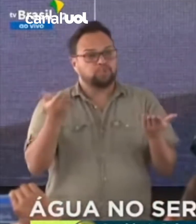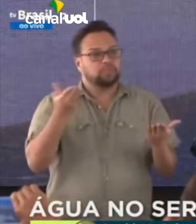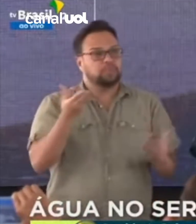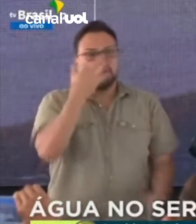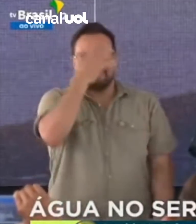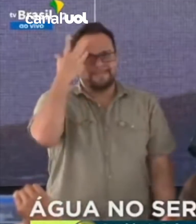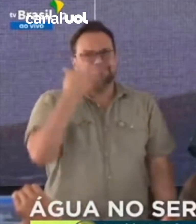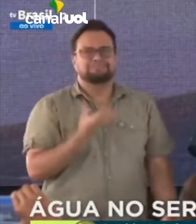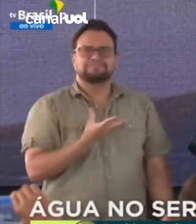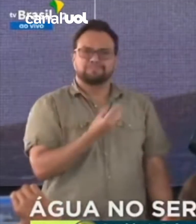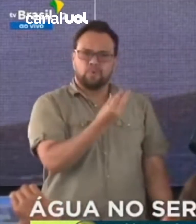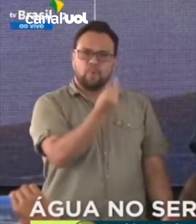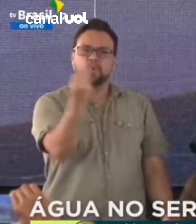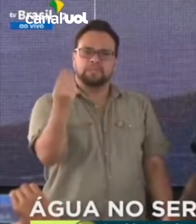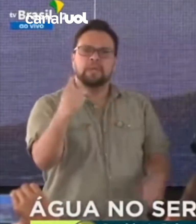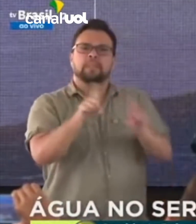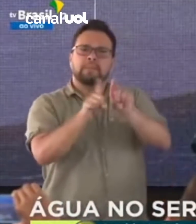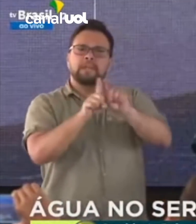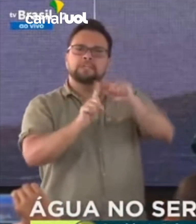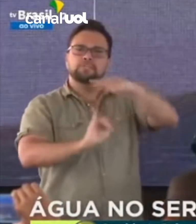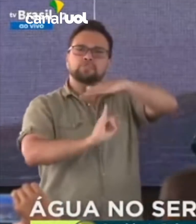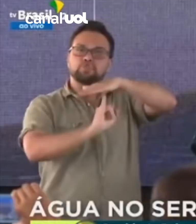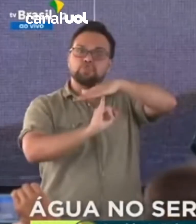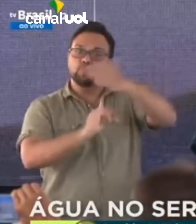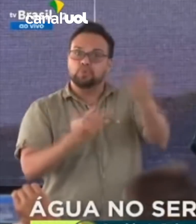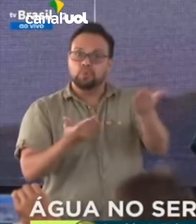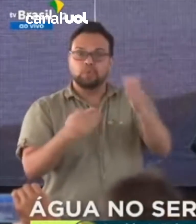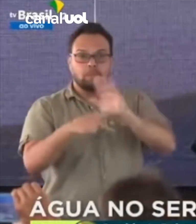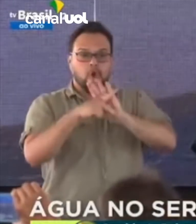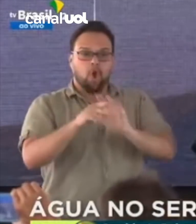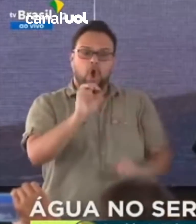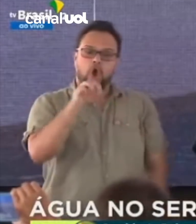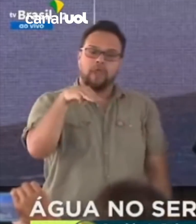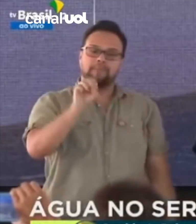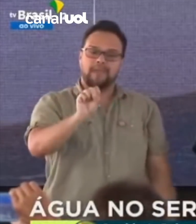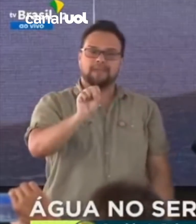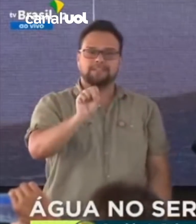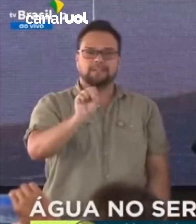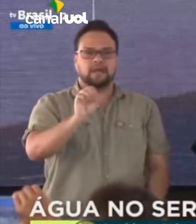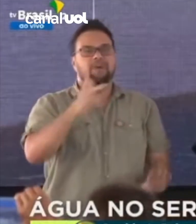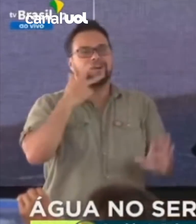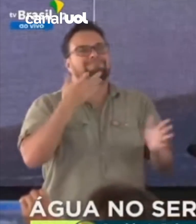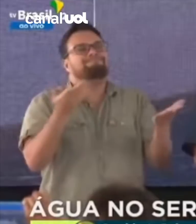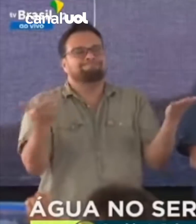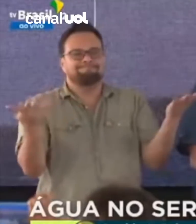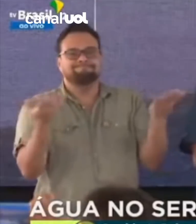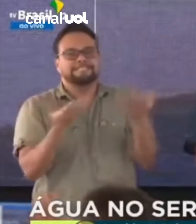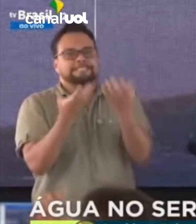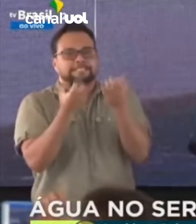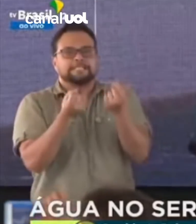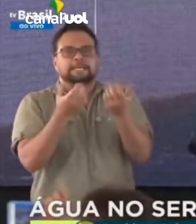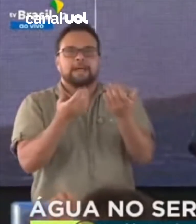muita gente, institutos e a própria OMS reconhece que foi ineficaz, não ajudou a combater